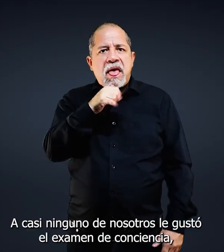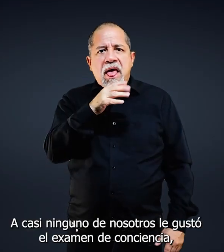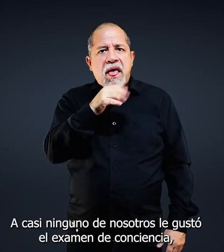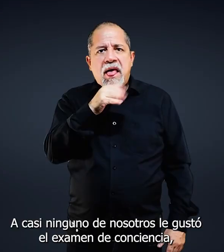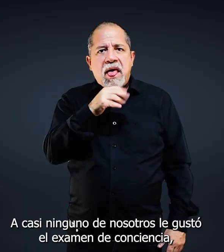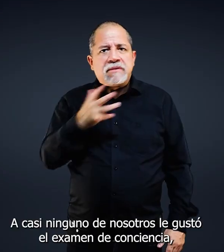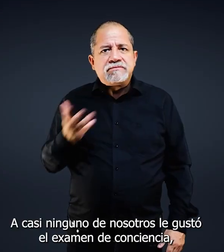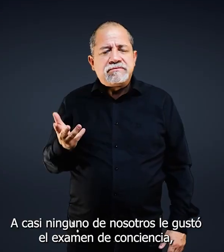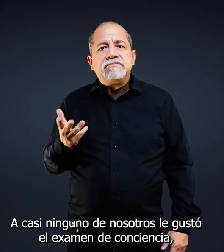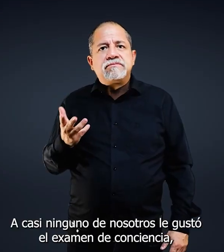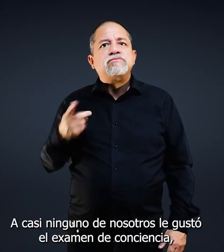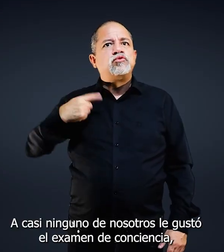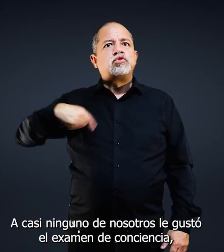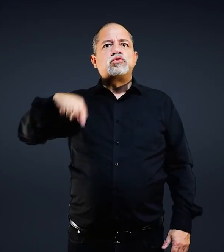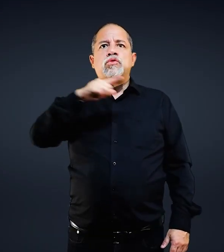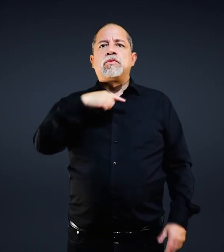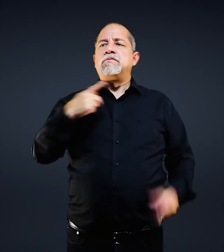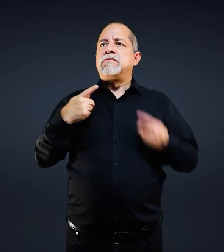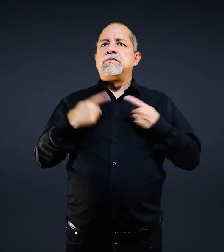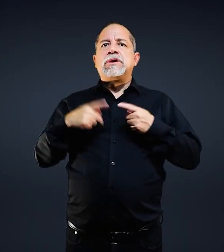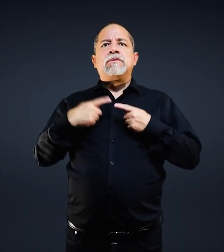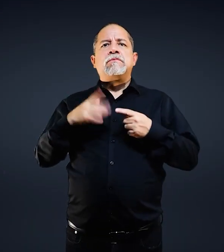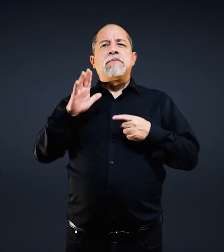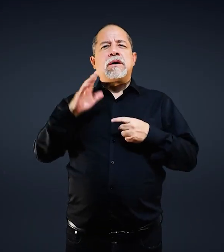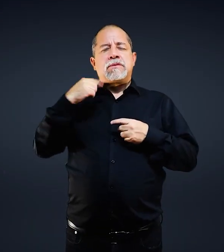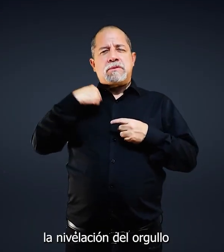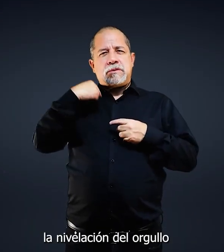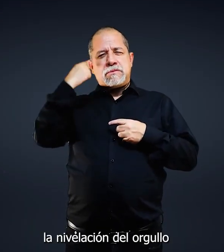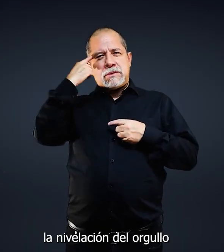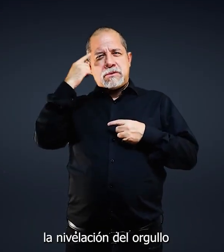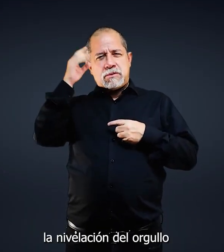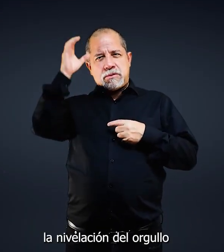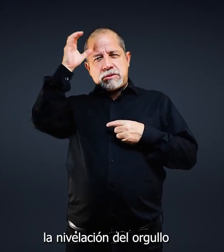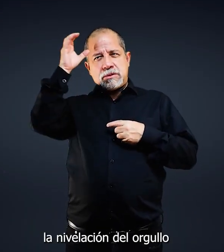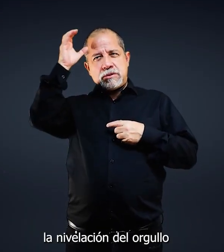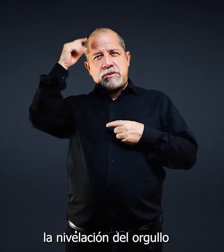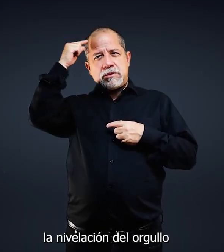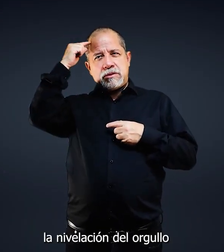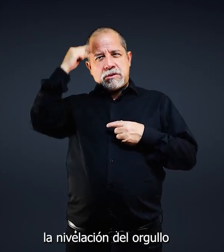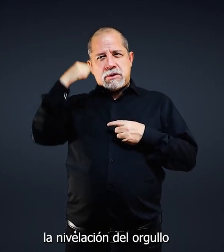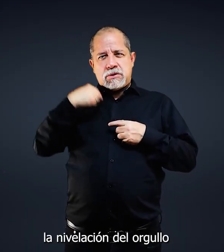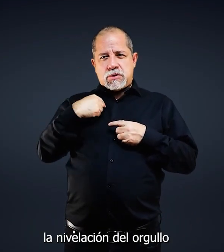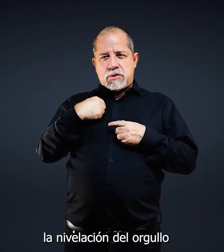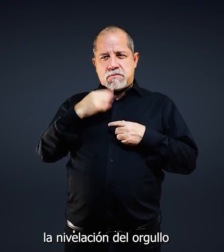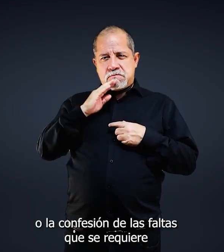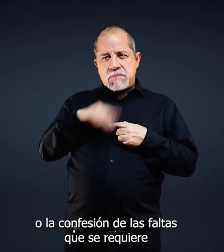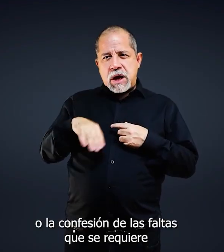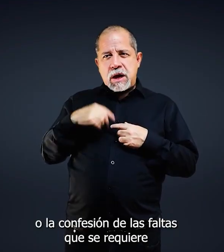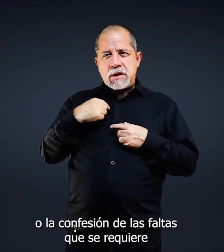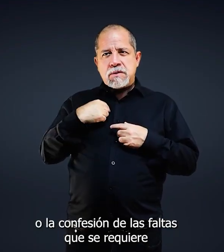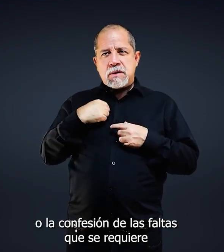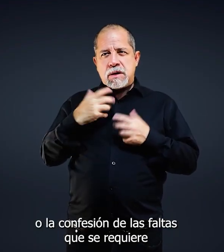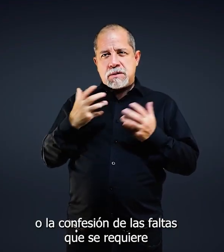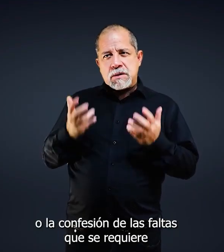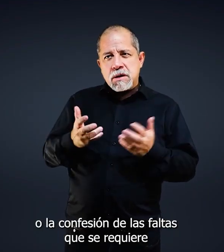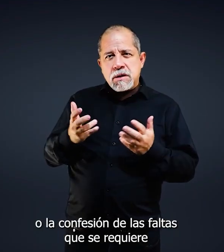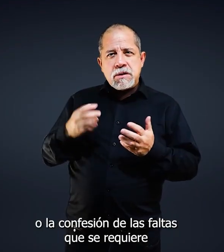el examen de conciencia, la nivelación del orgullo o la confesión de las faltas que